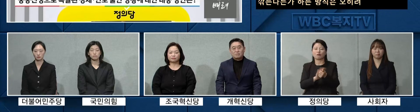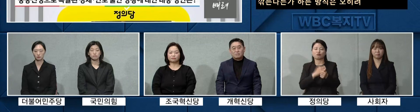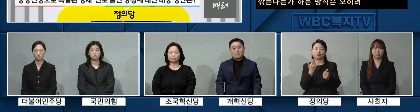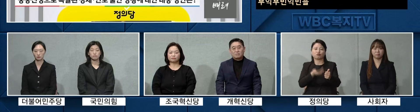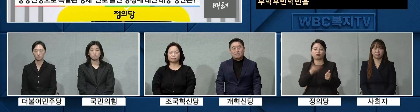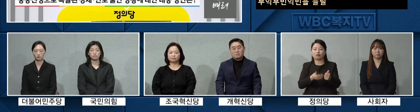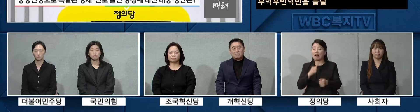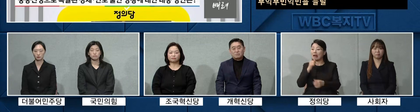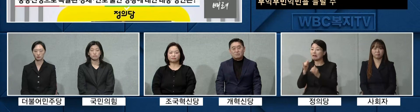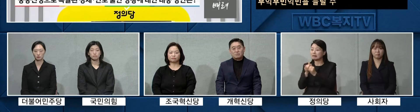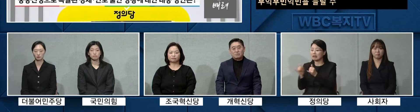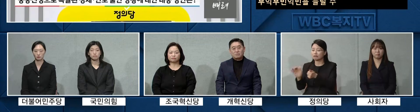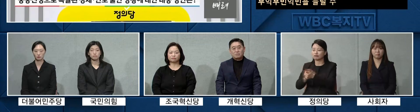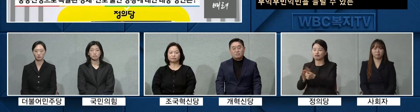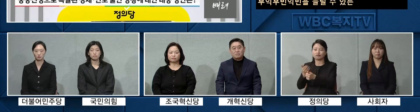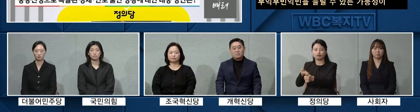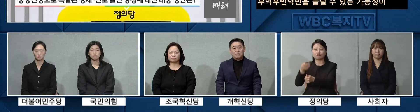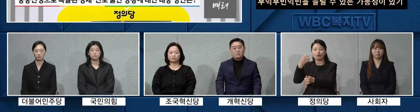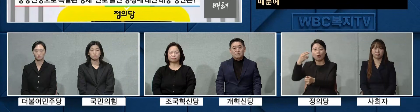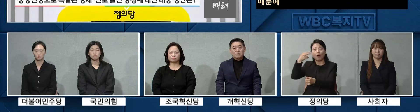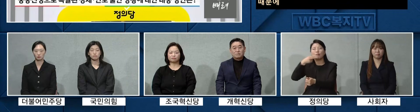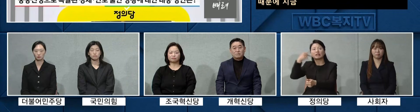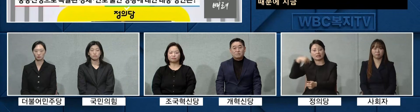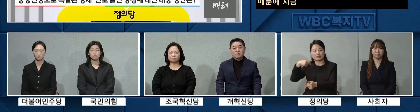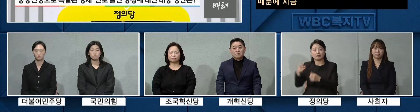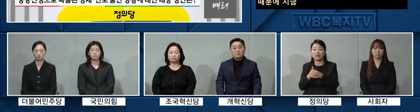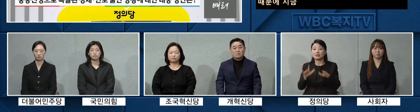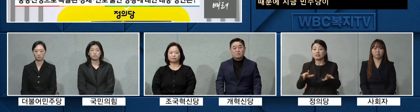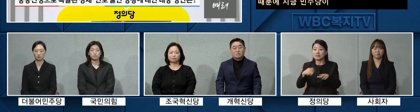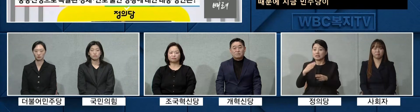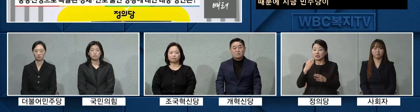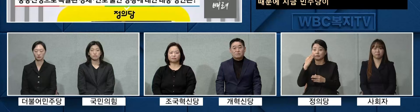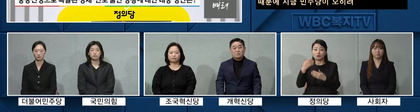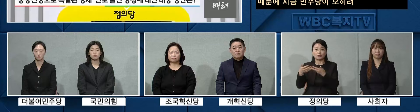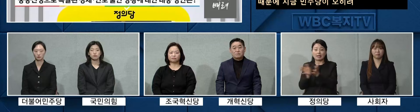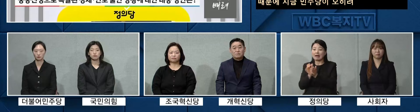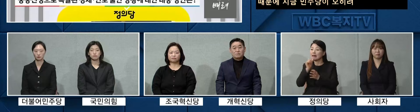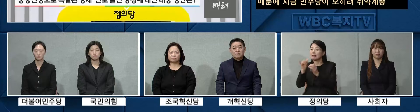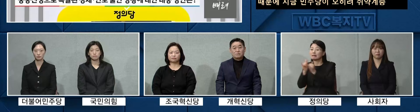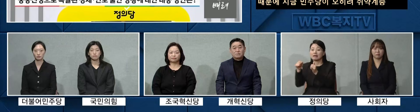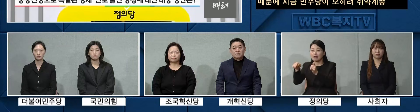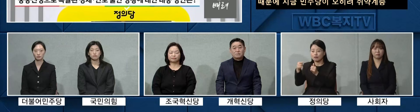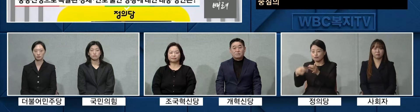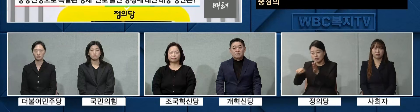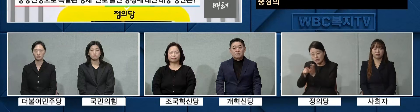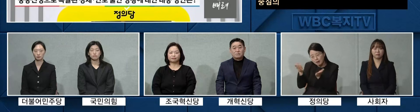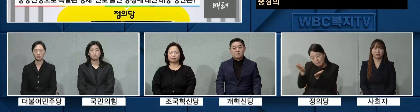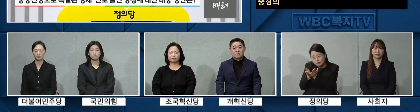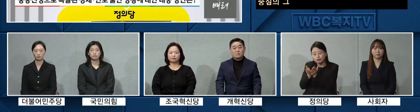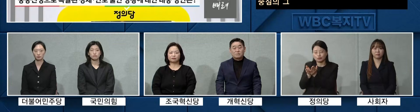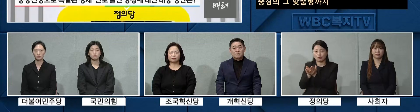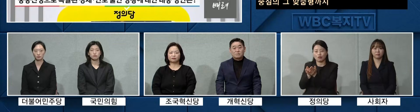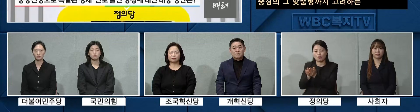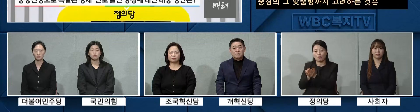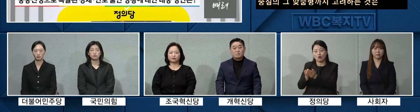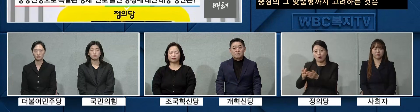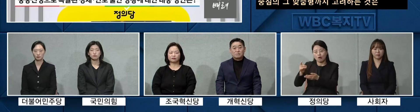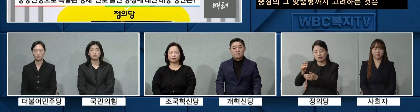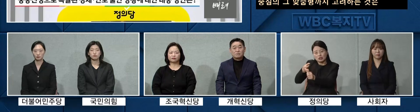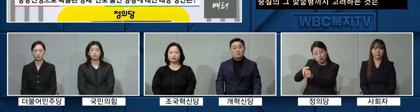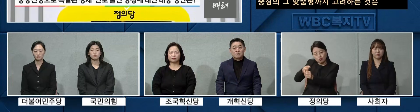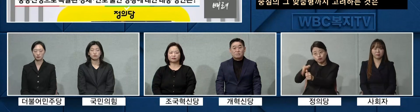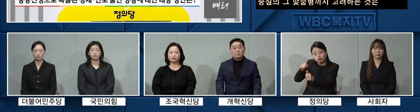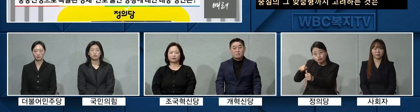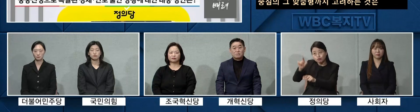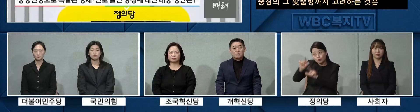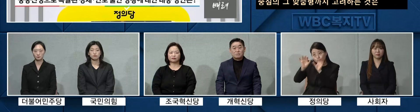때문에 지금 민주당이 오히려 취약계층 중심의 그 맞춤형까지 고려하는 것은 매우 타당성이